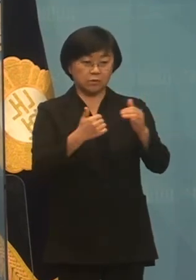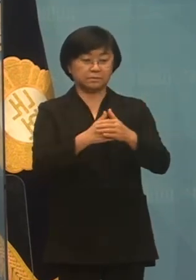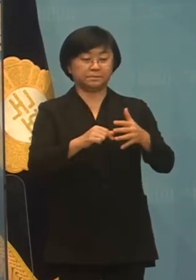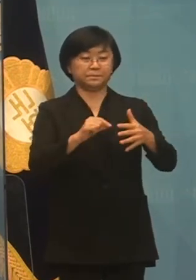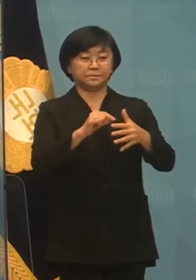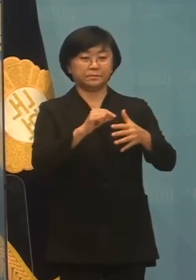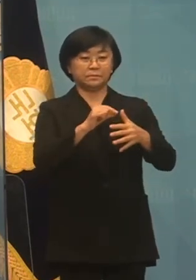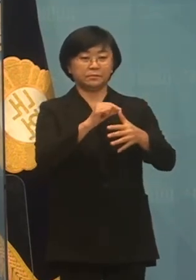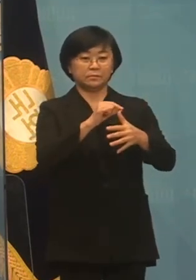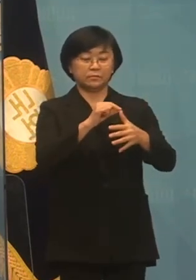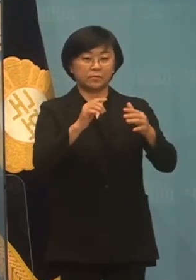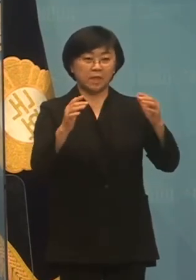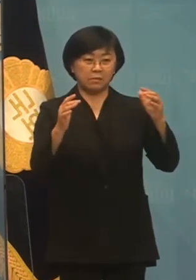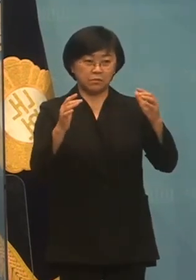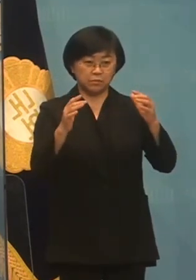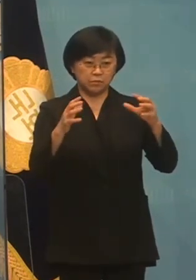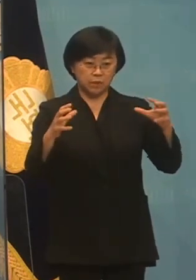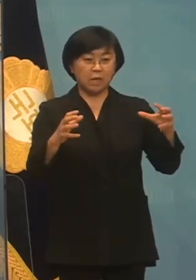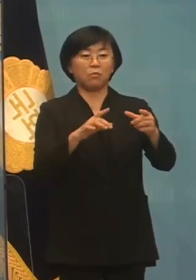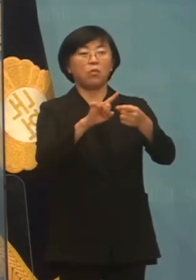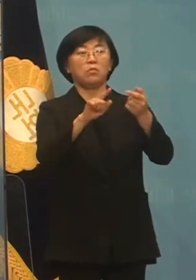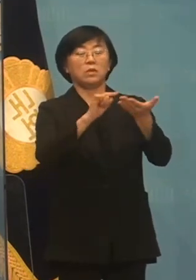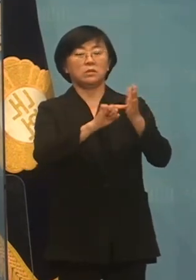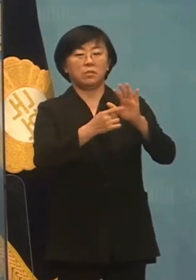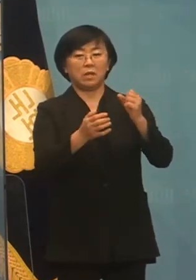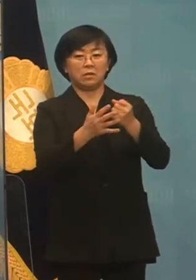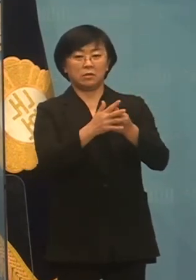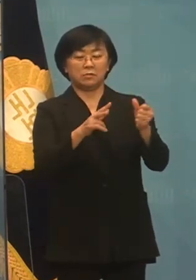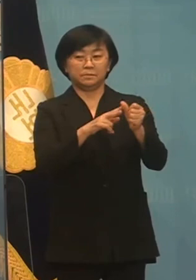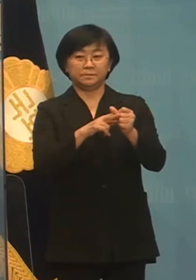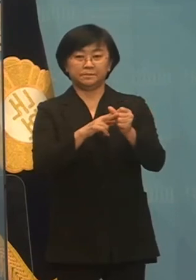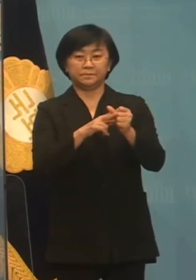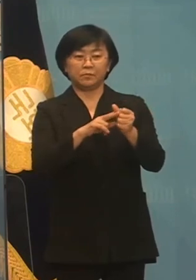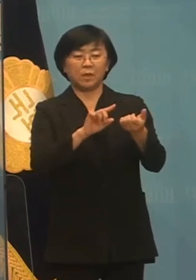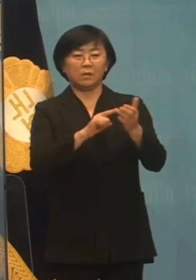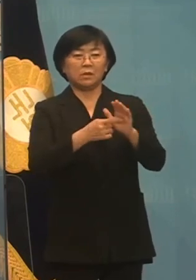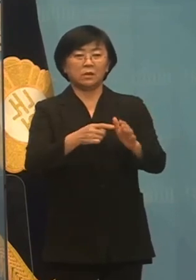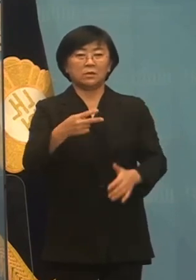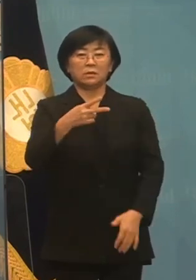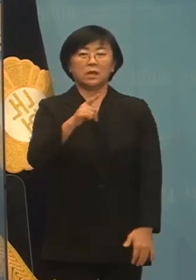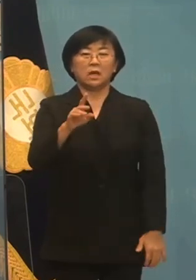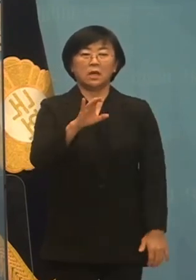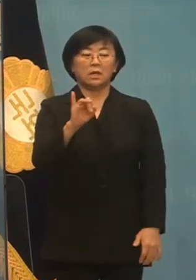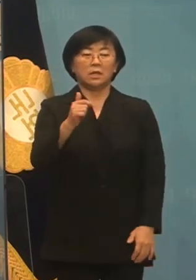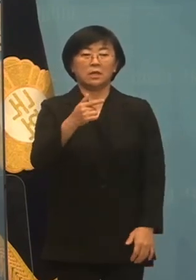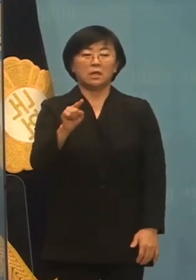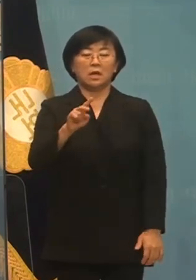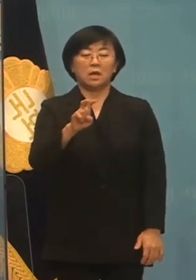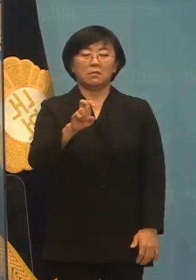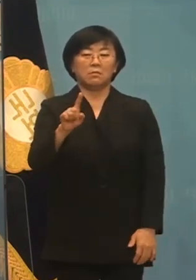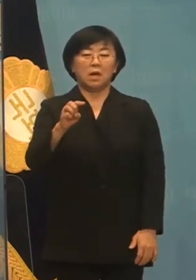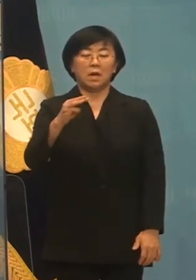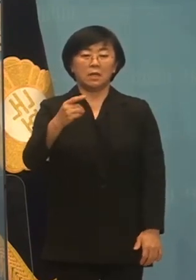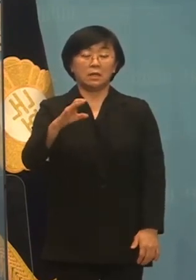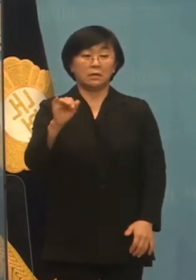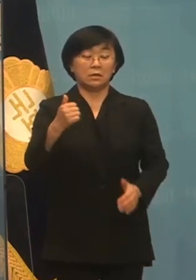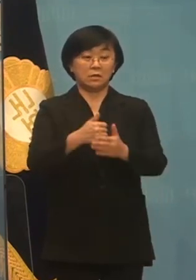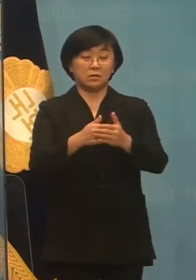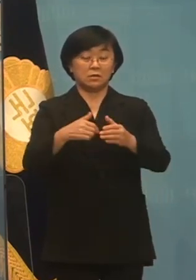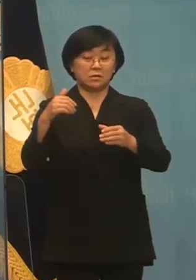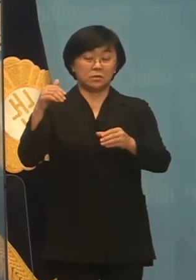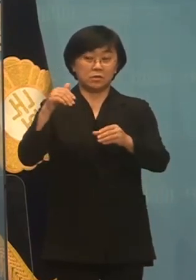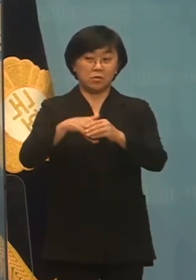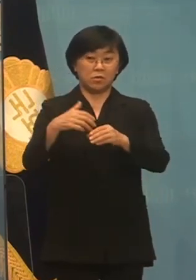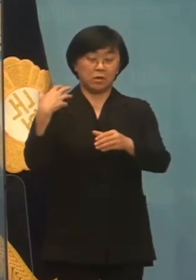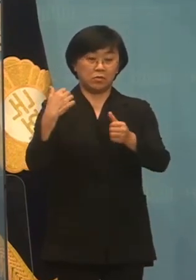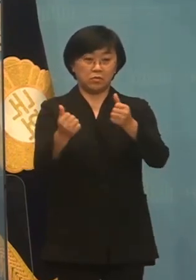발표하게 되었습니다. 이 청년 플랫폼은 보도되기로는 다이너마이트 선대위라고도 불렸던 곳인데요. 물론